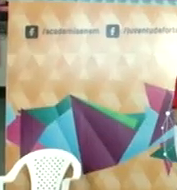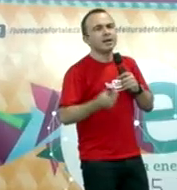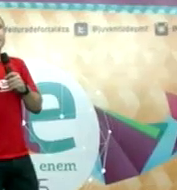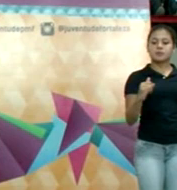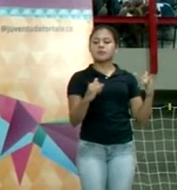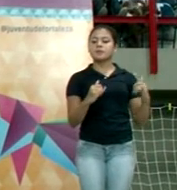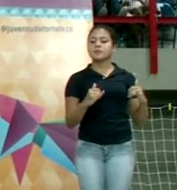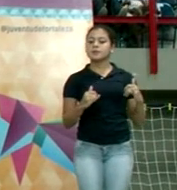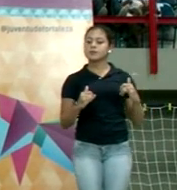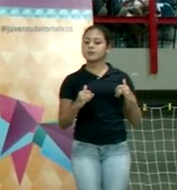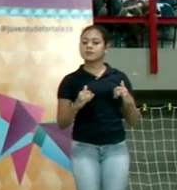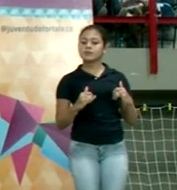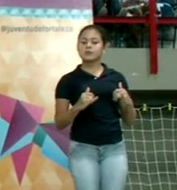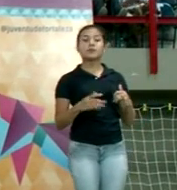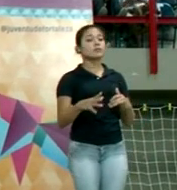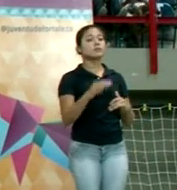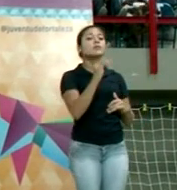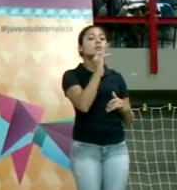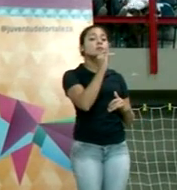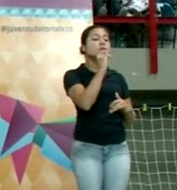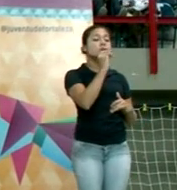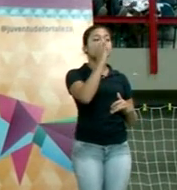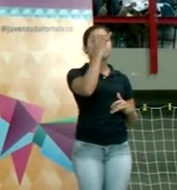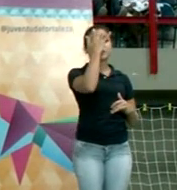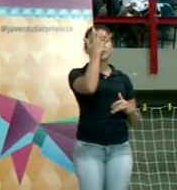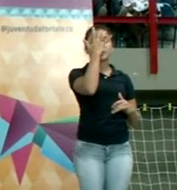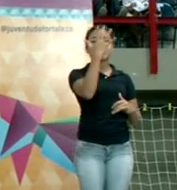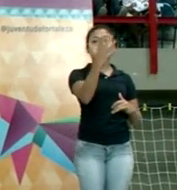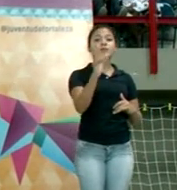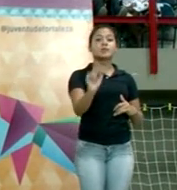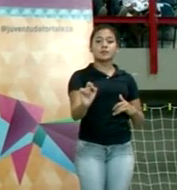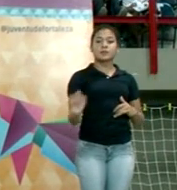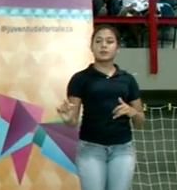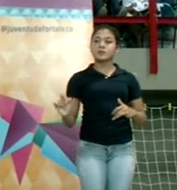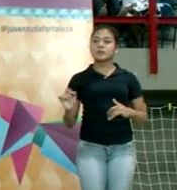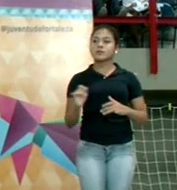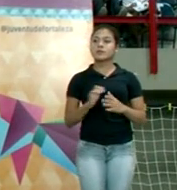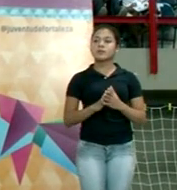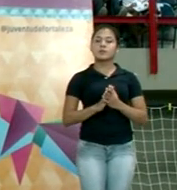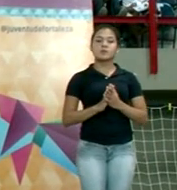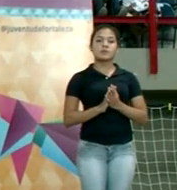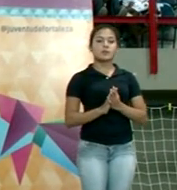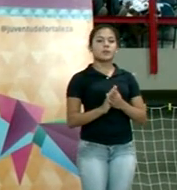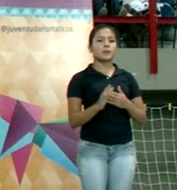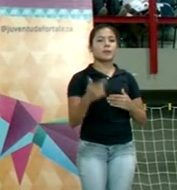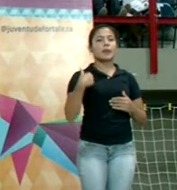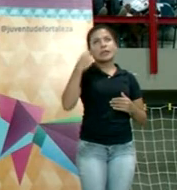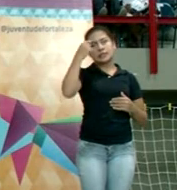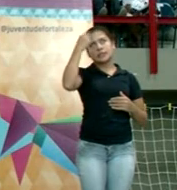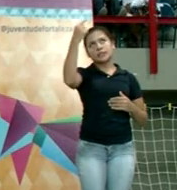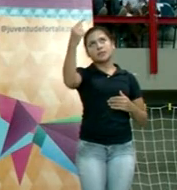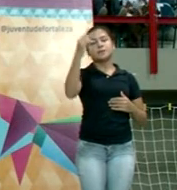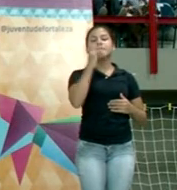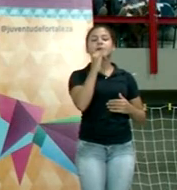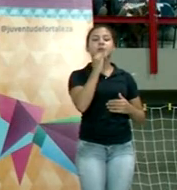si. Aí eu vou dar um exemplo aqui agora, podia até ter posto uma figura, eu não lembrei disso, mas o exemplo me ocorreu agora.